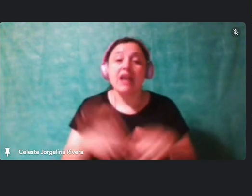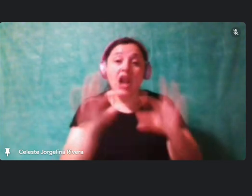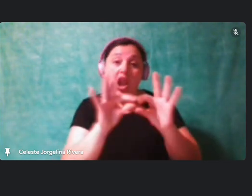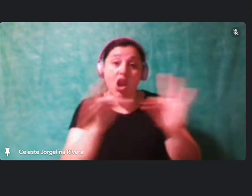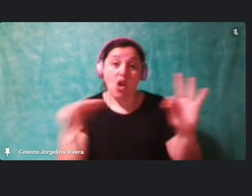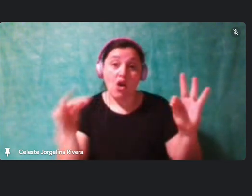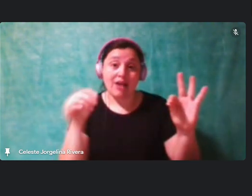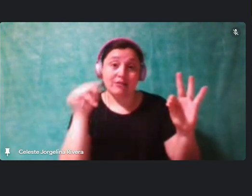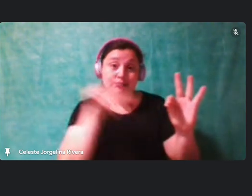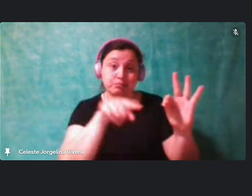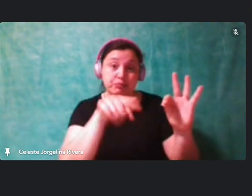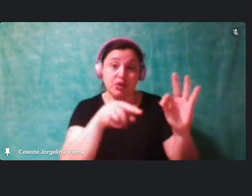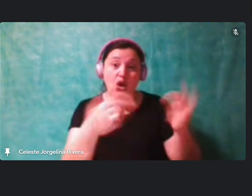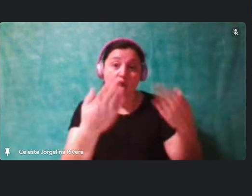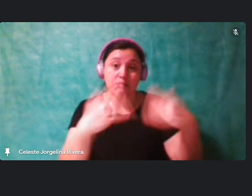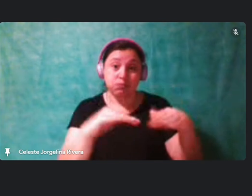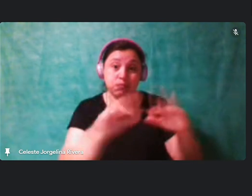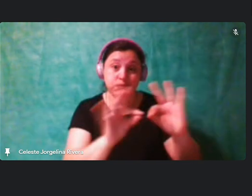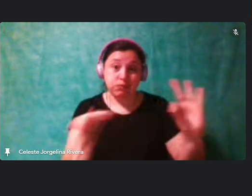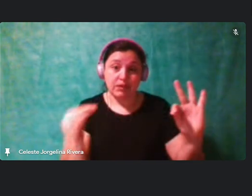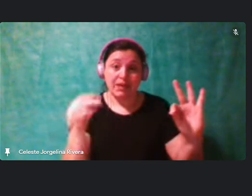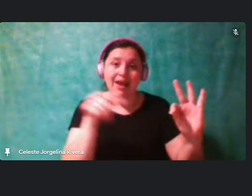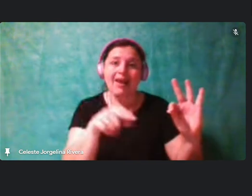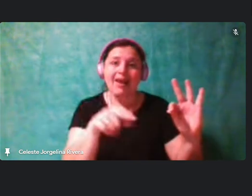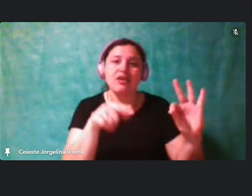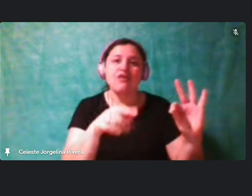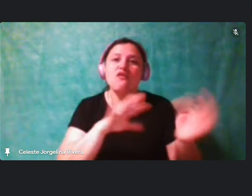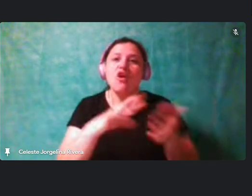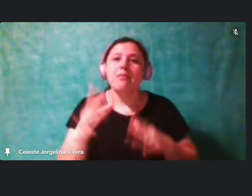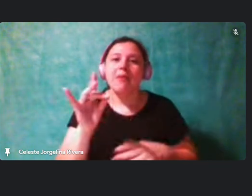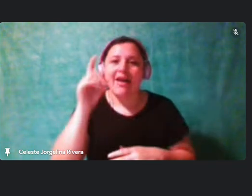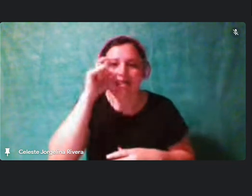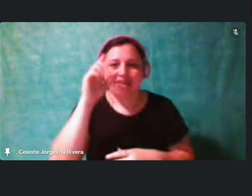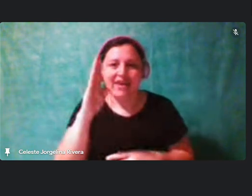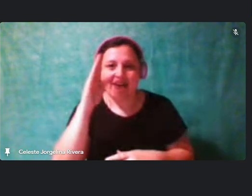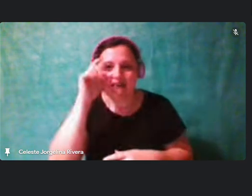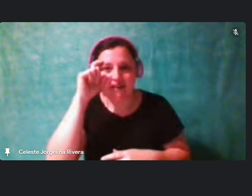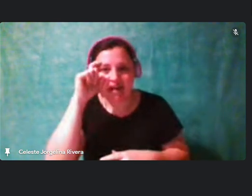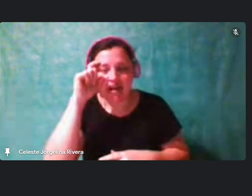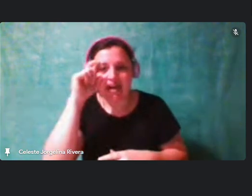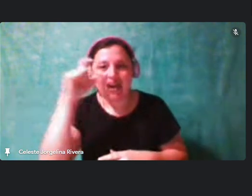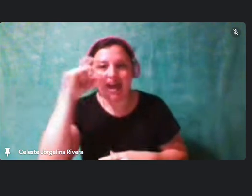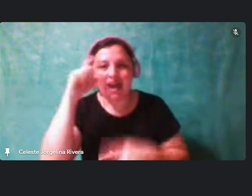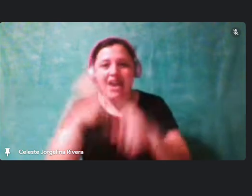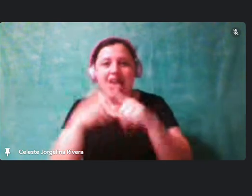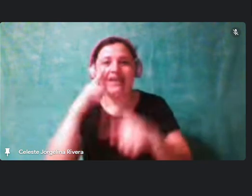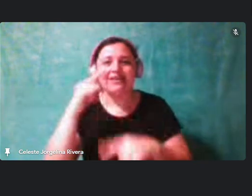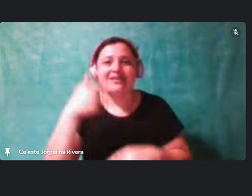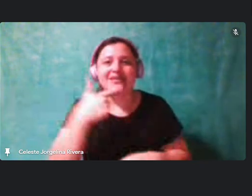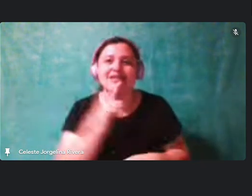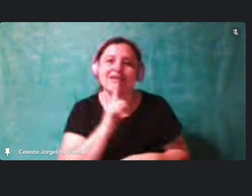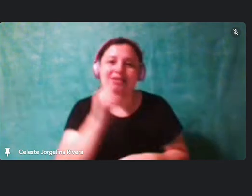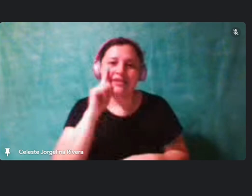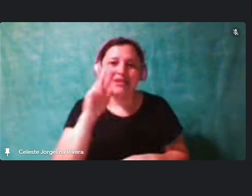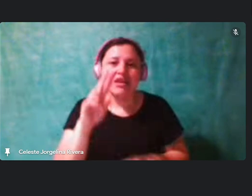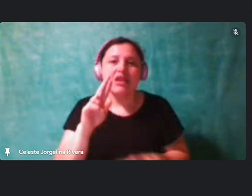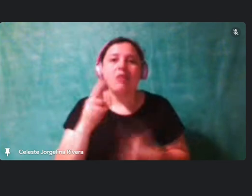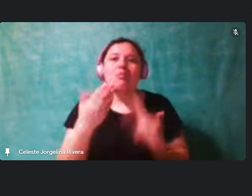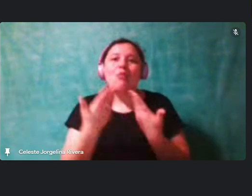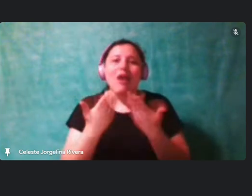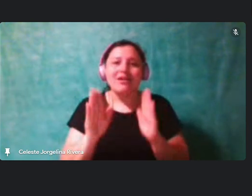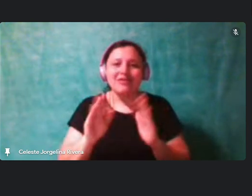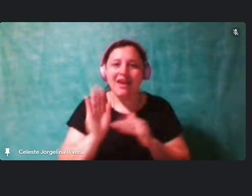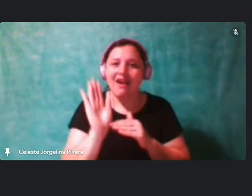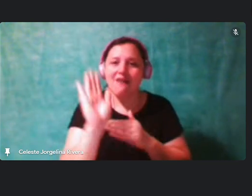debe existir. El there will be va a ser en futuro, el haber en futuro. Habrá.